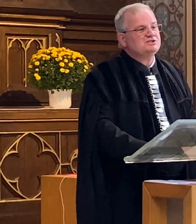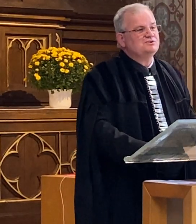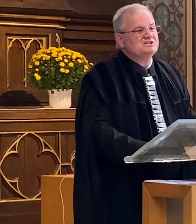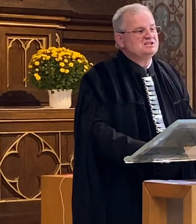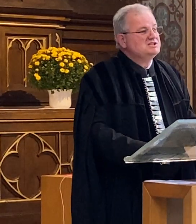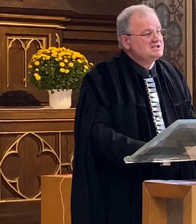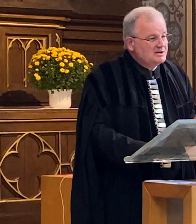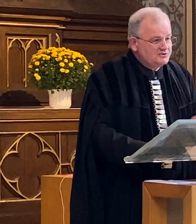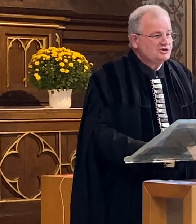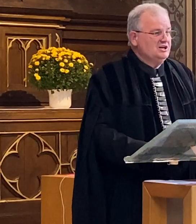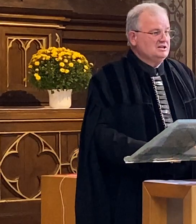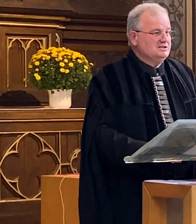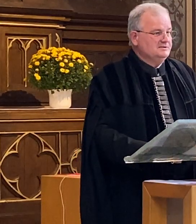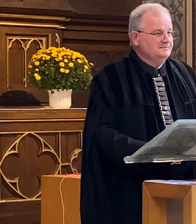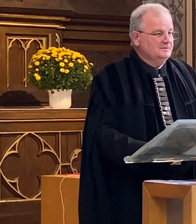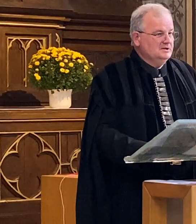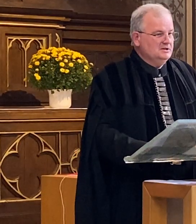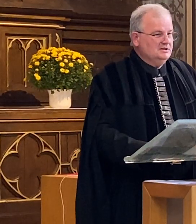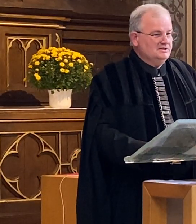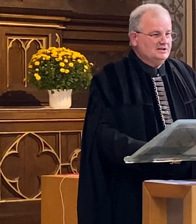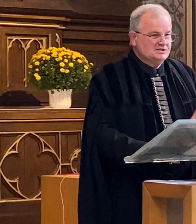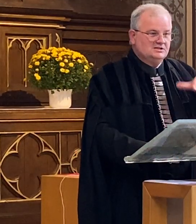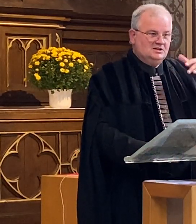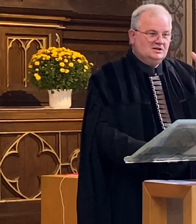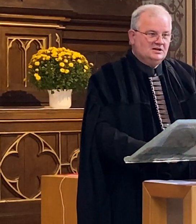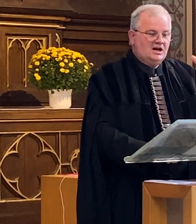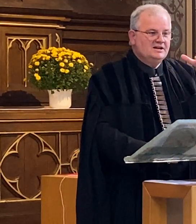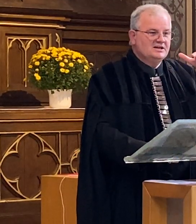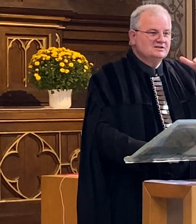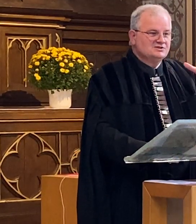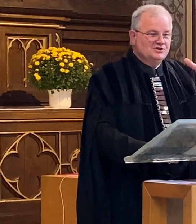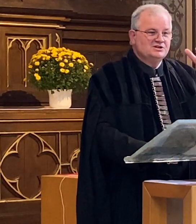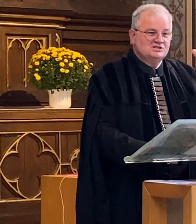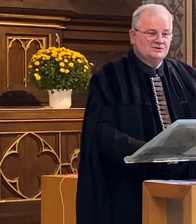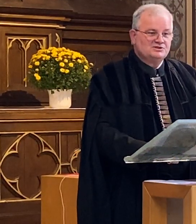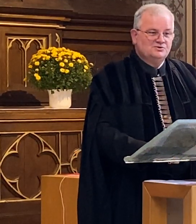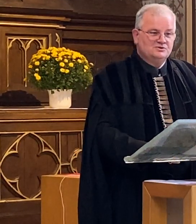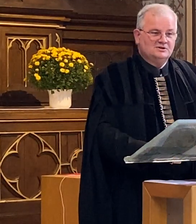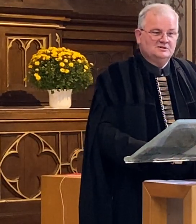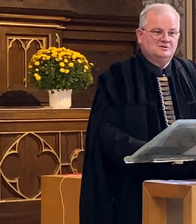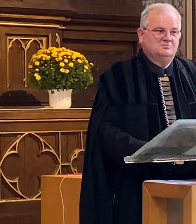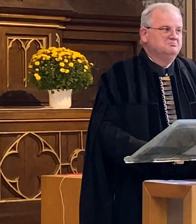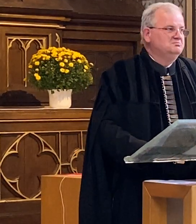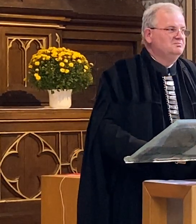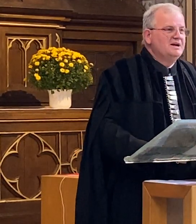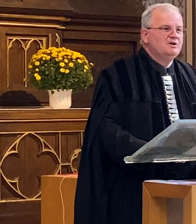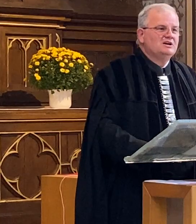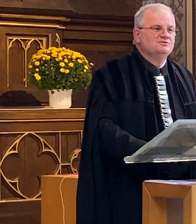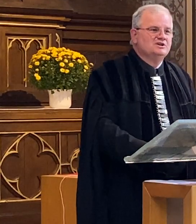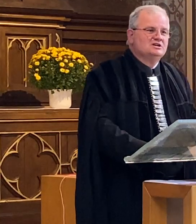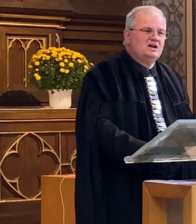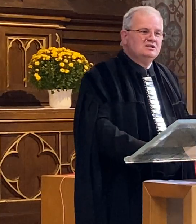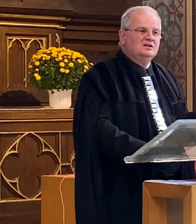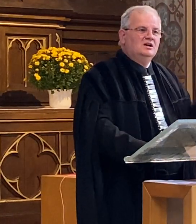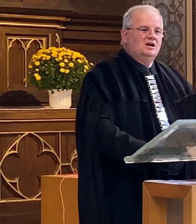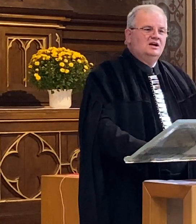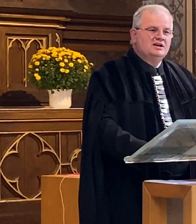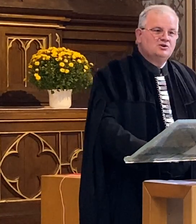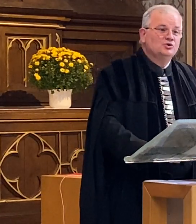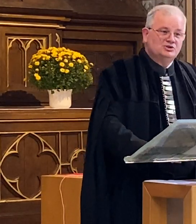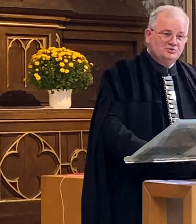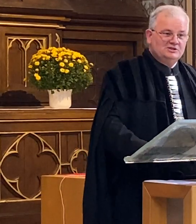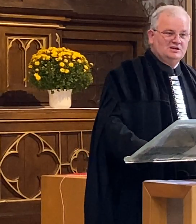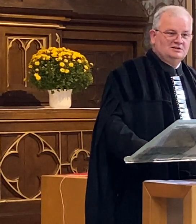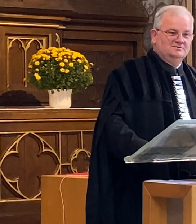manchen Situationen ist es nicht selbstverständlich, dass eine solche Situation beibehalten werden kann,